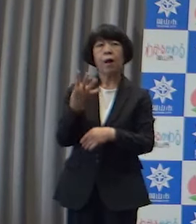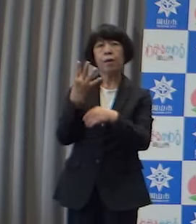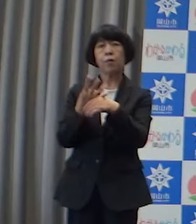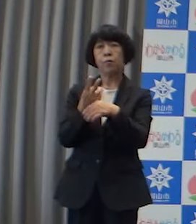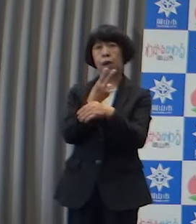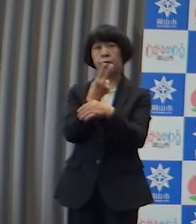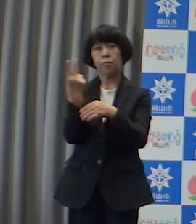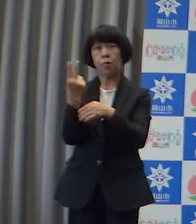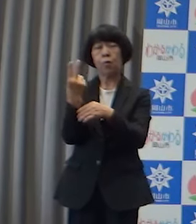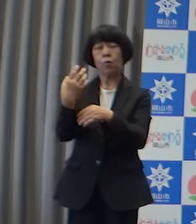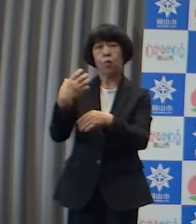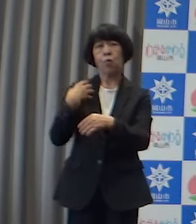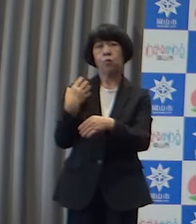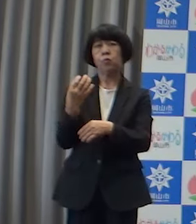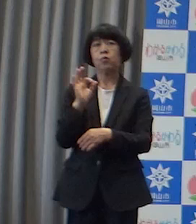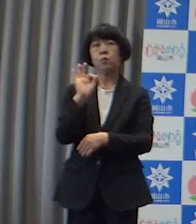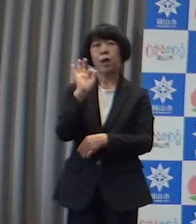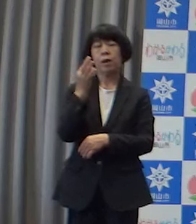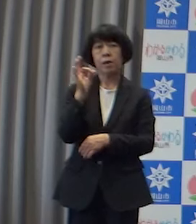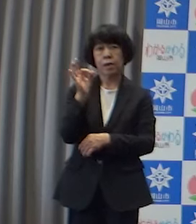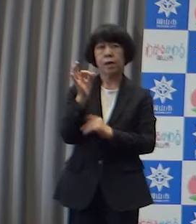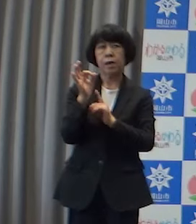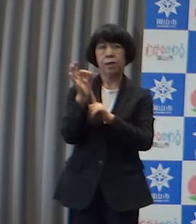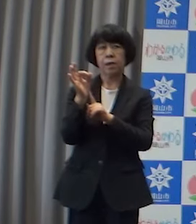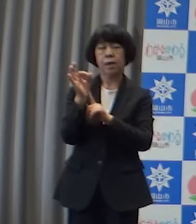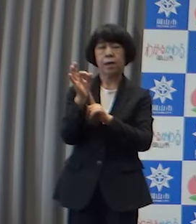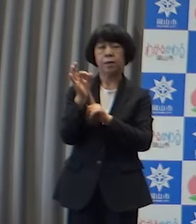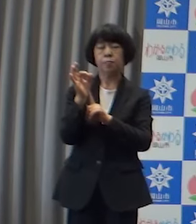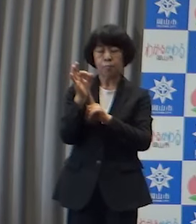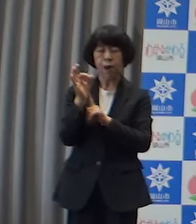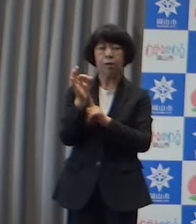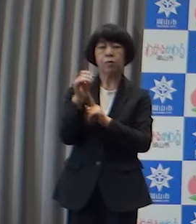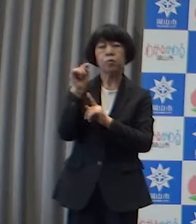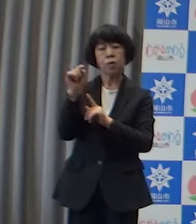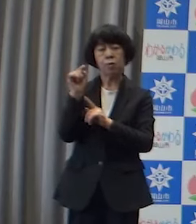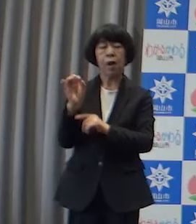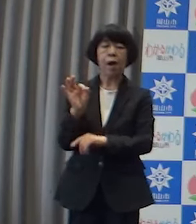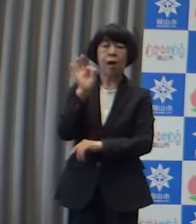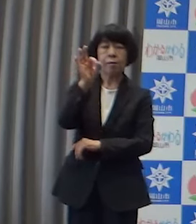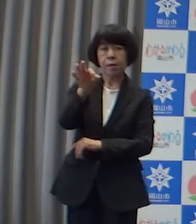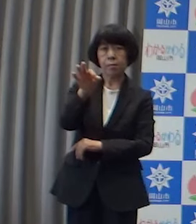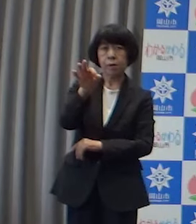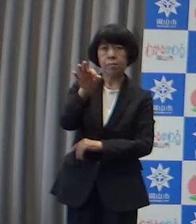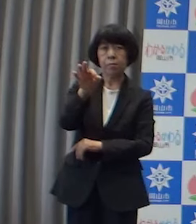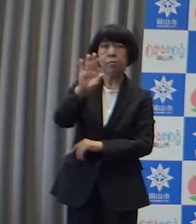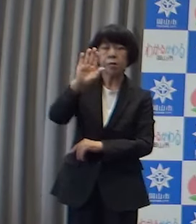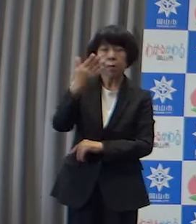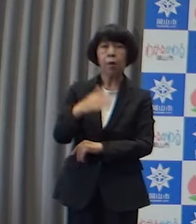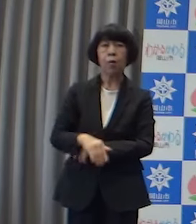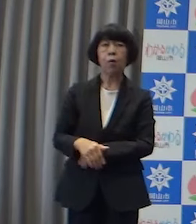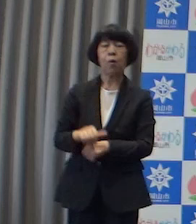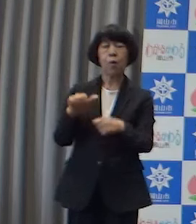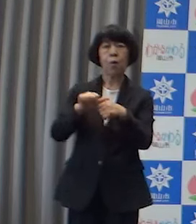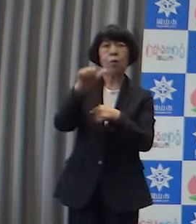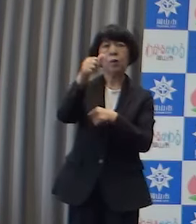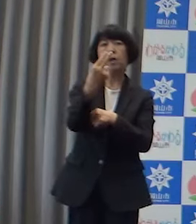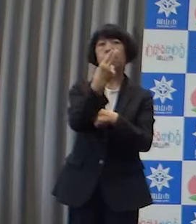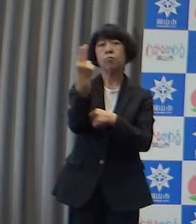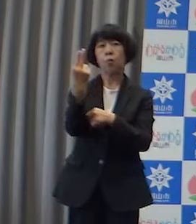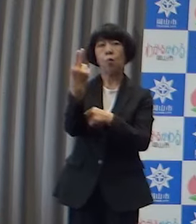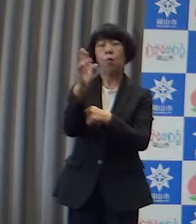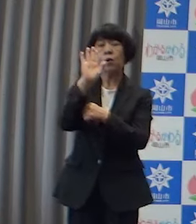して4年度はお払いしますと、しかしながら5年度以降はお互いの